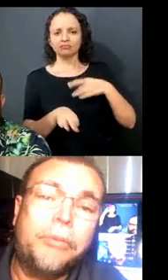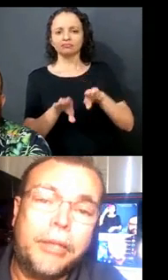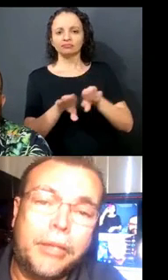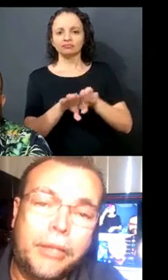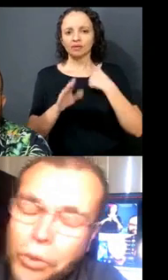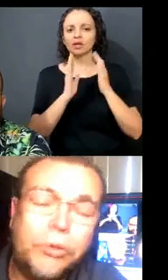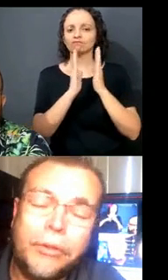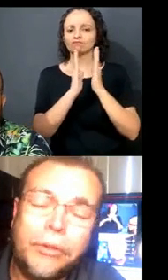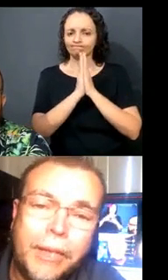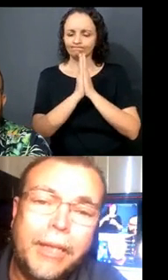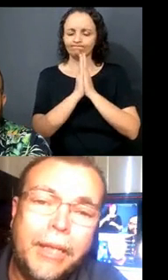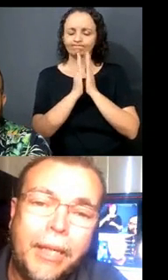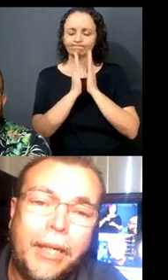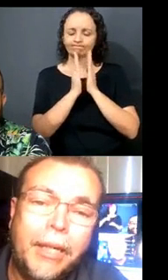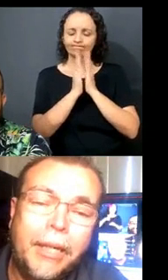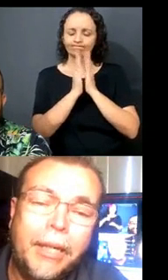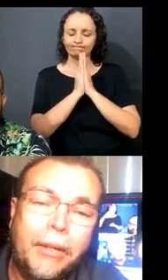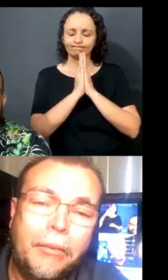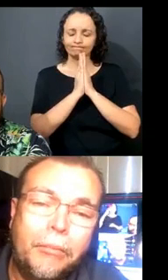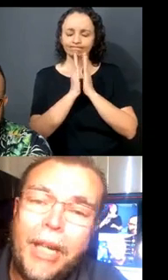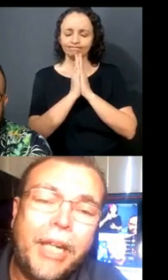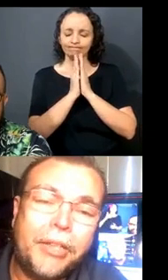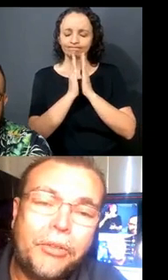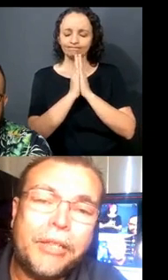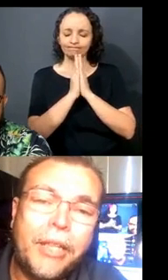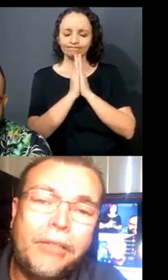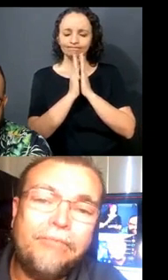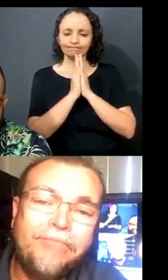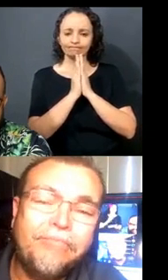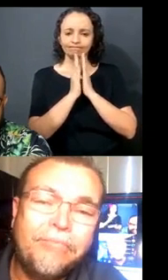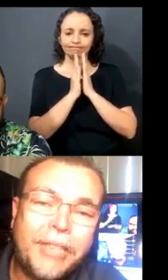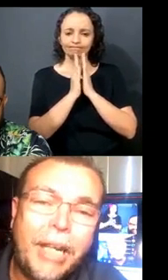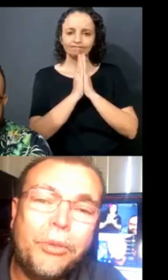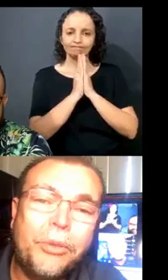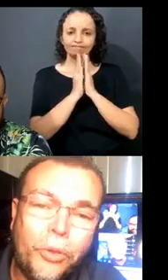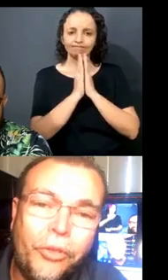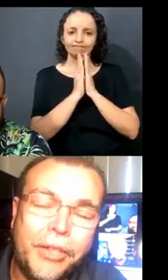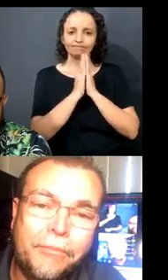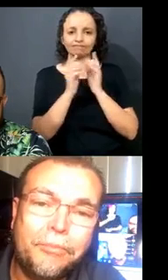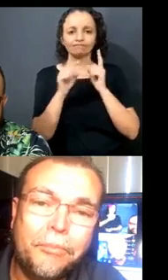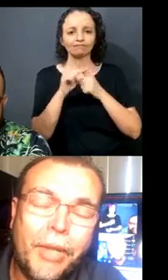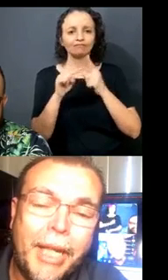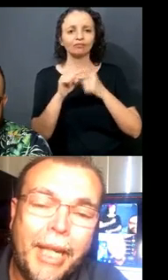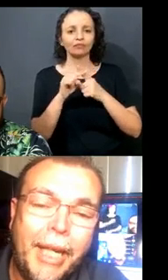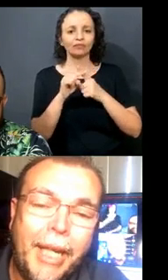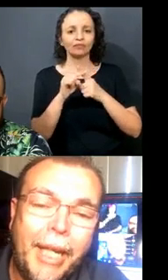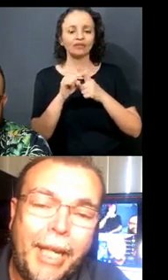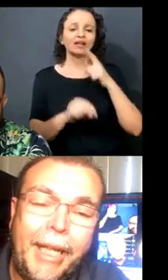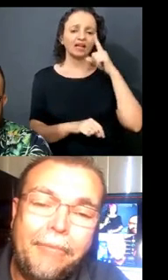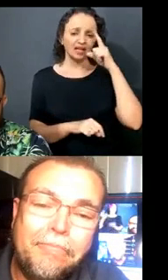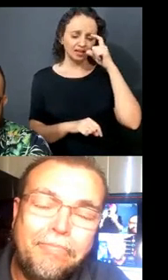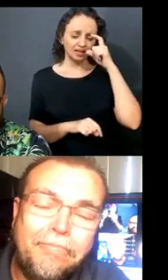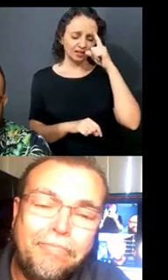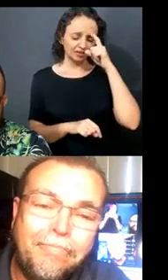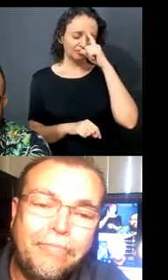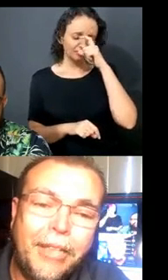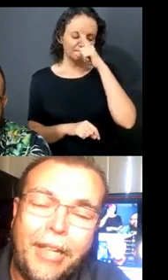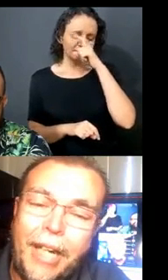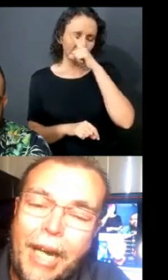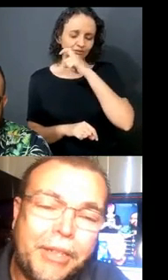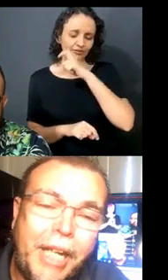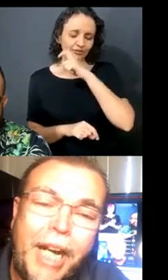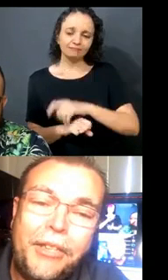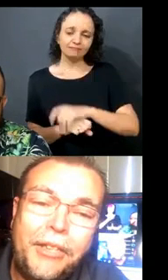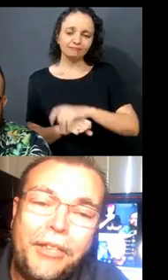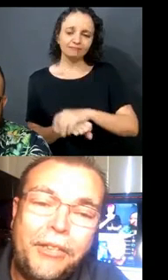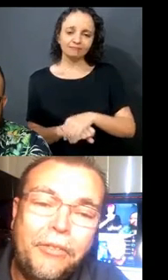Brasil. Muito. Porque a situação está muito confusa. E